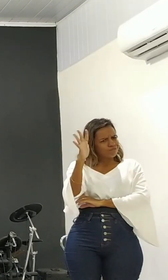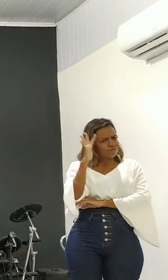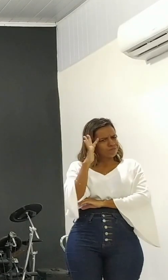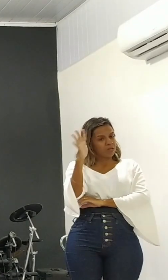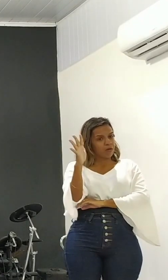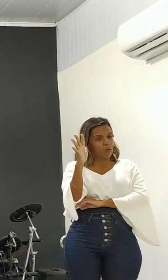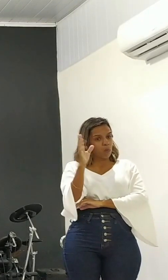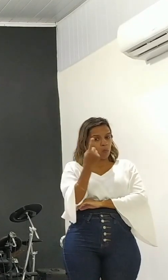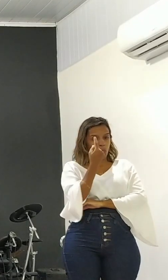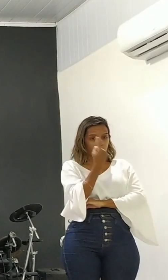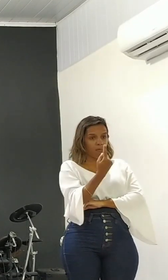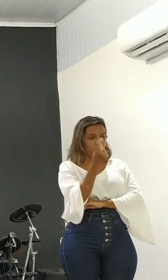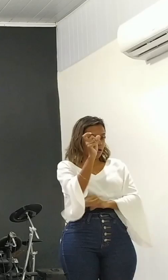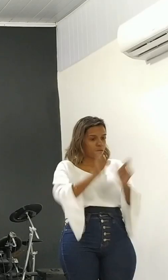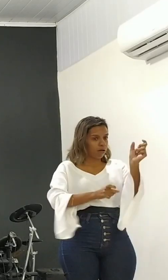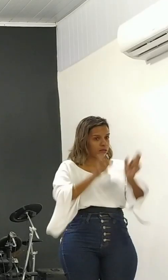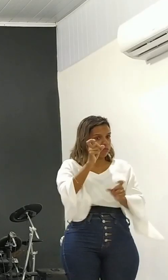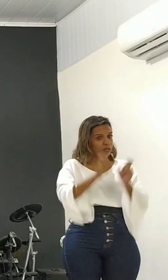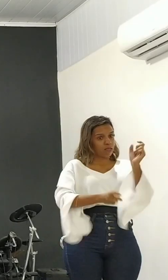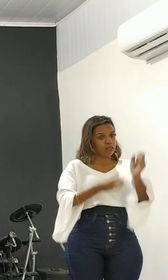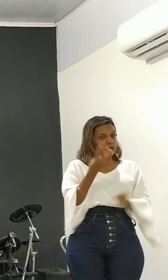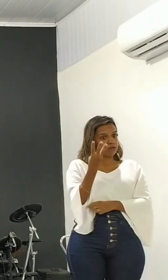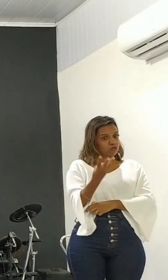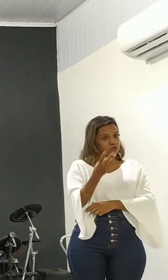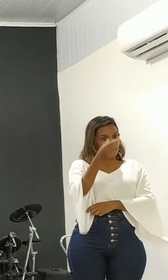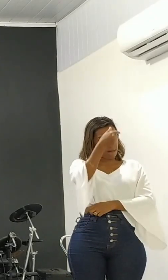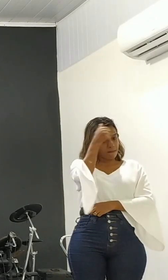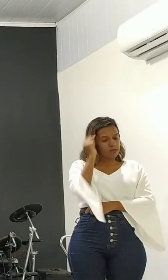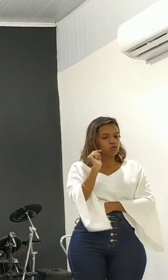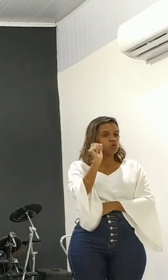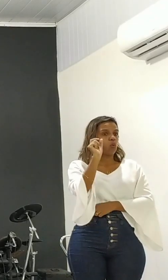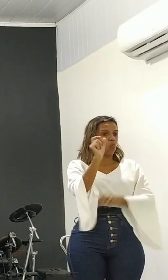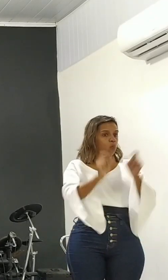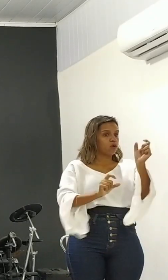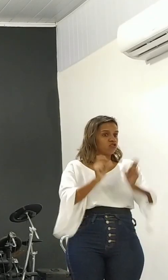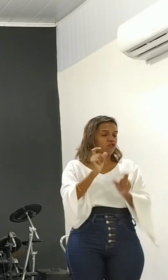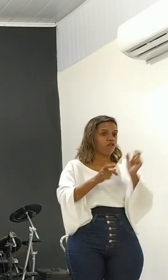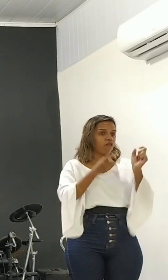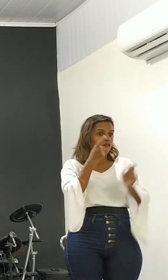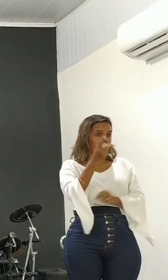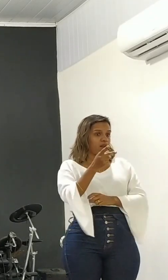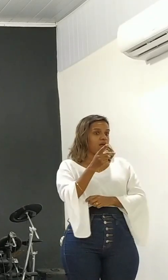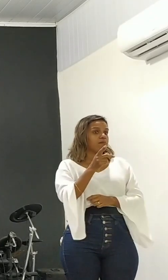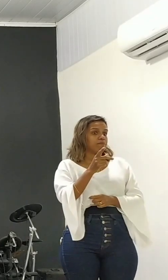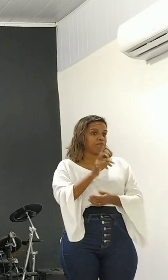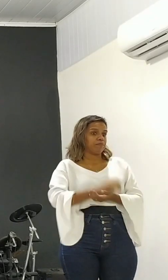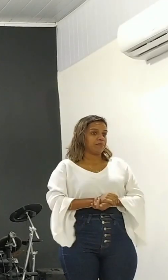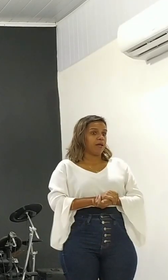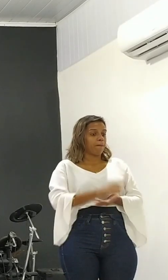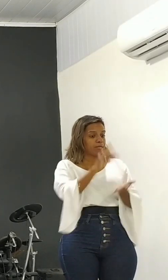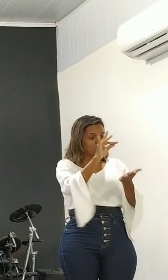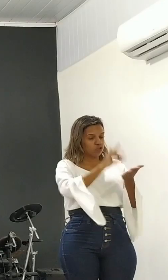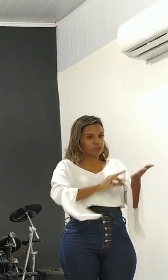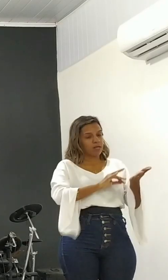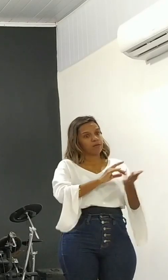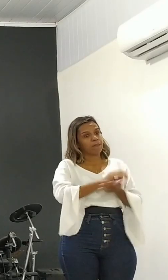1 em cada 3 pessoas dizem, na pesquisa da Organização Mundial